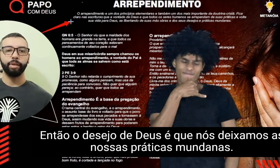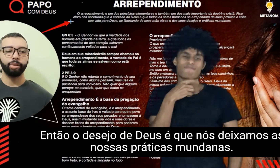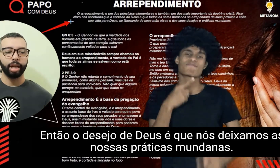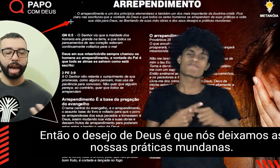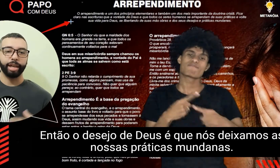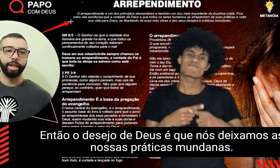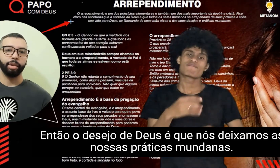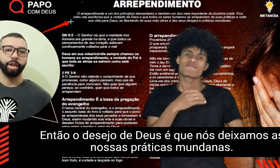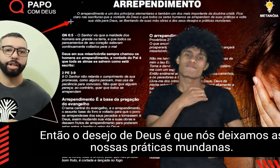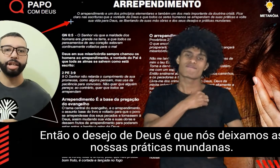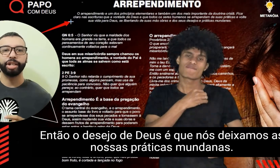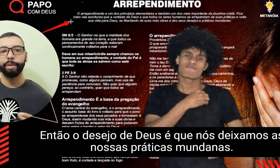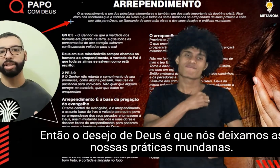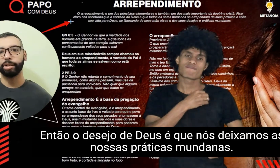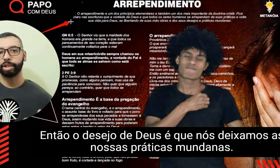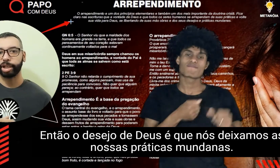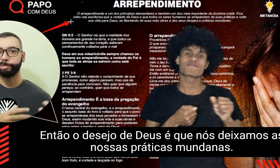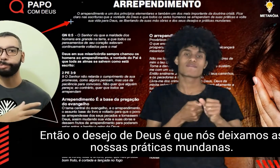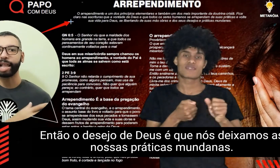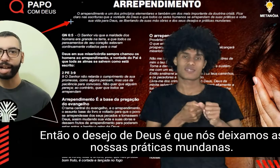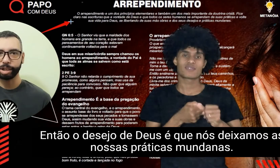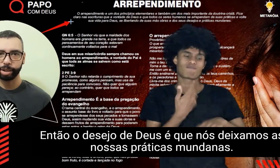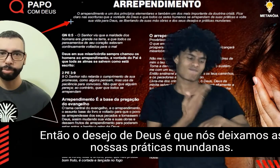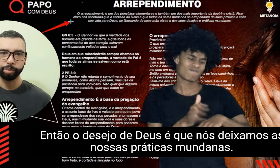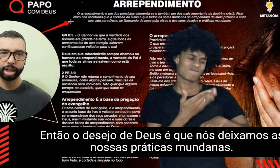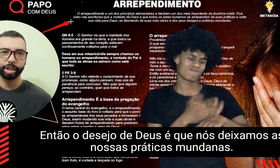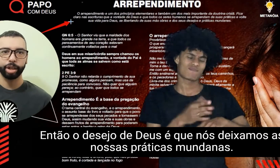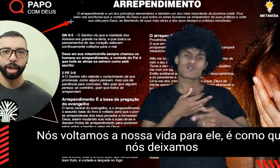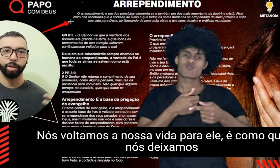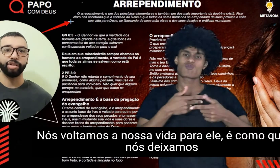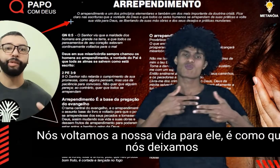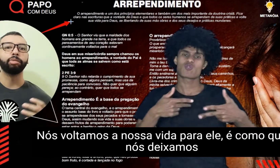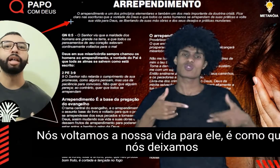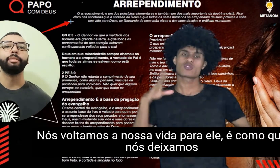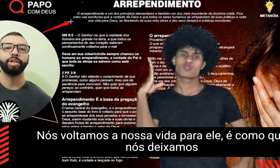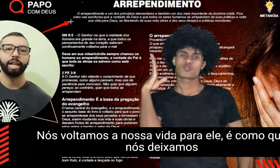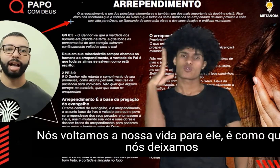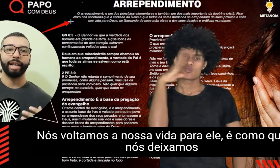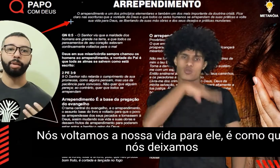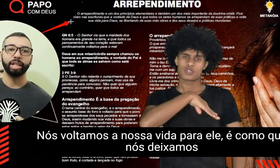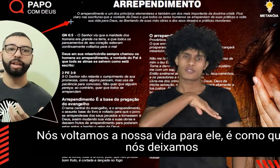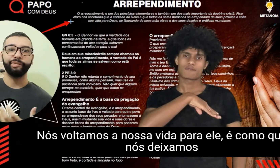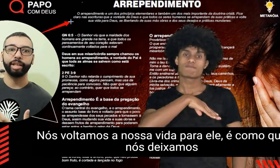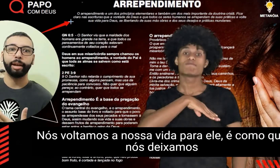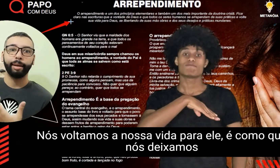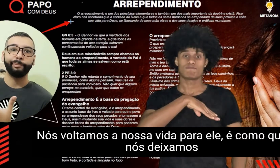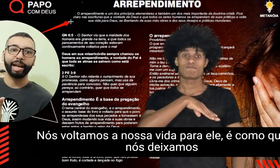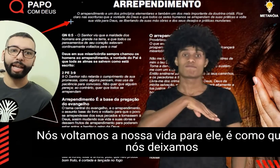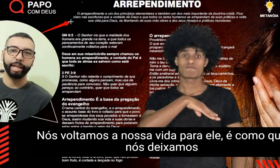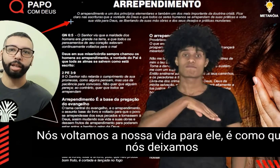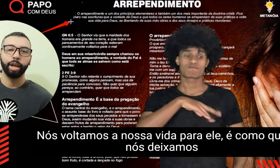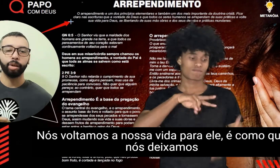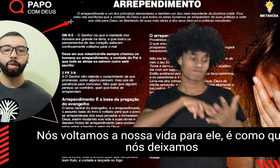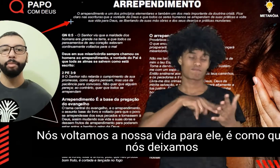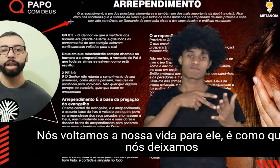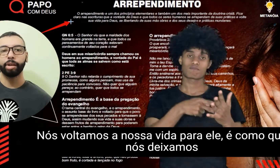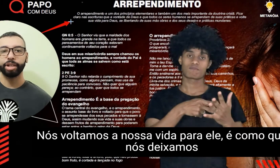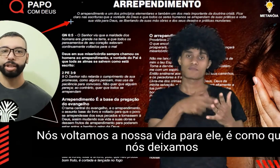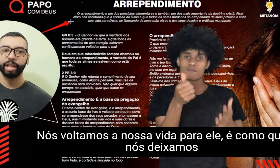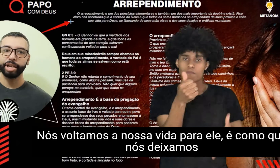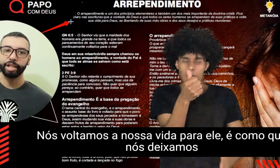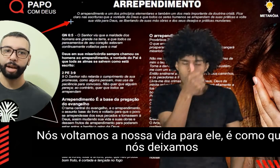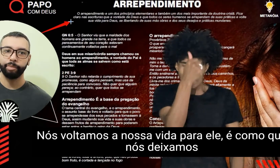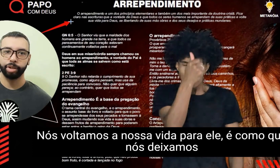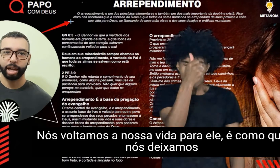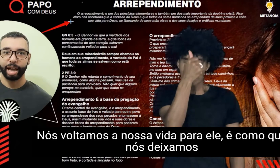de Deus é que nós deixamos as nossas práticas mundanas e nós voltamos a nossa vida para Ele. E como que